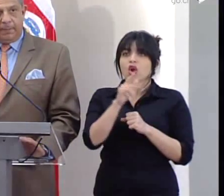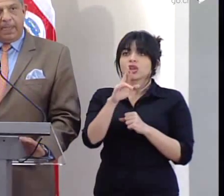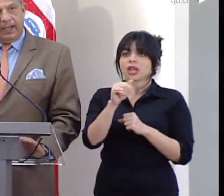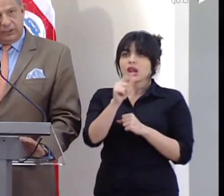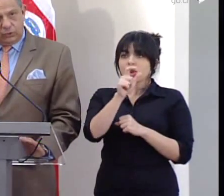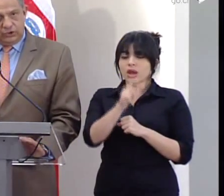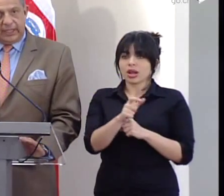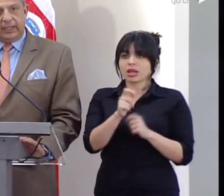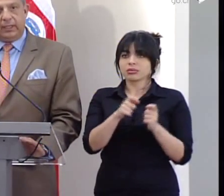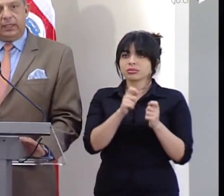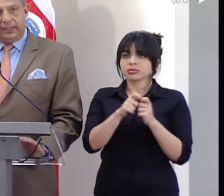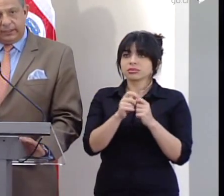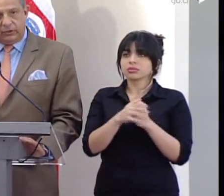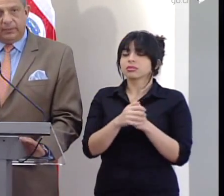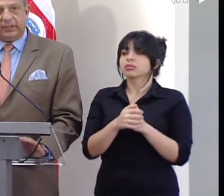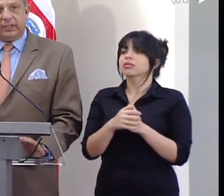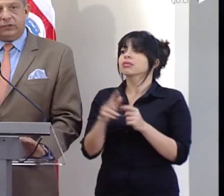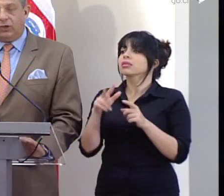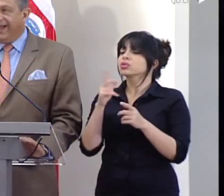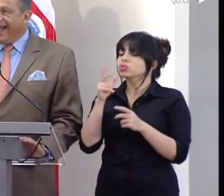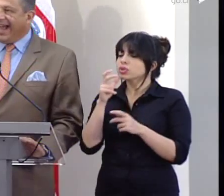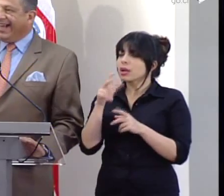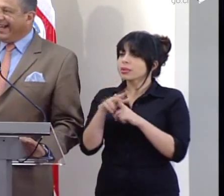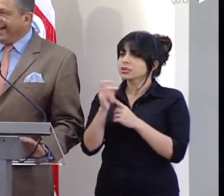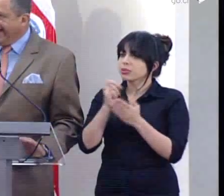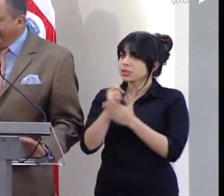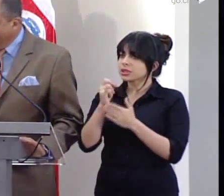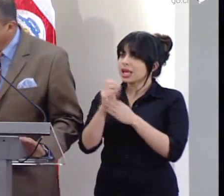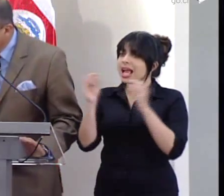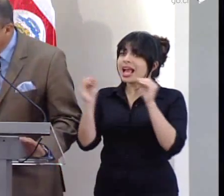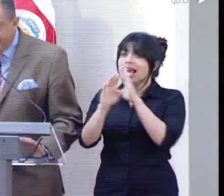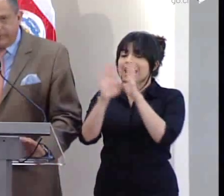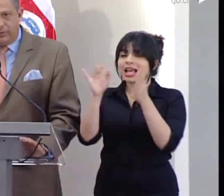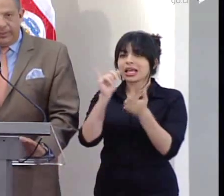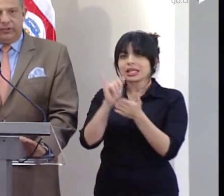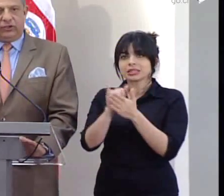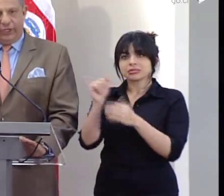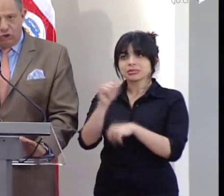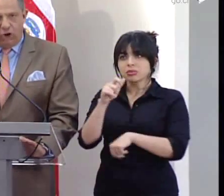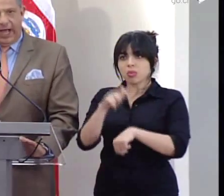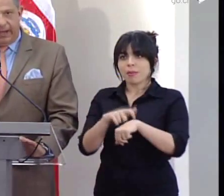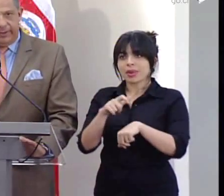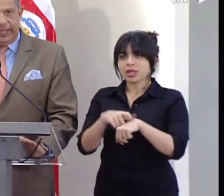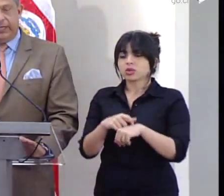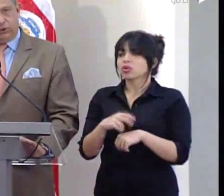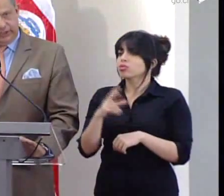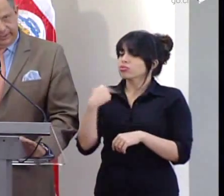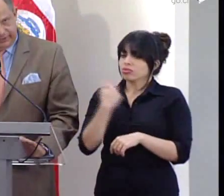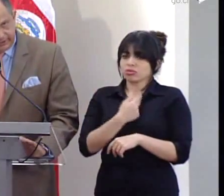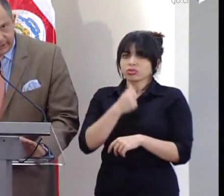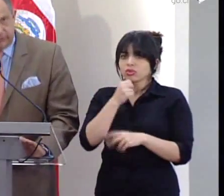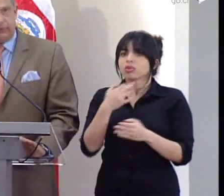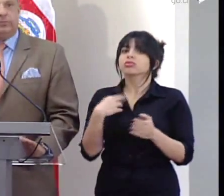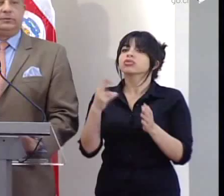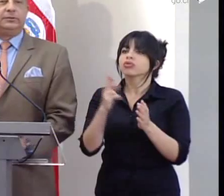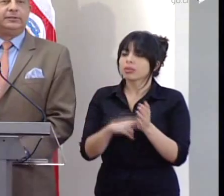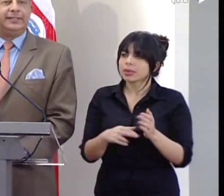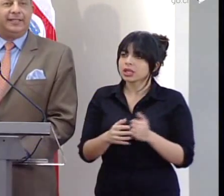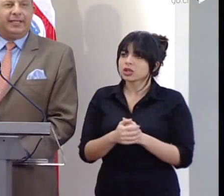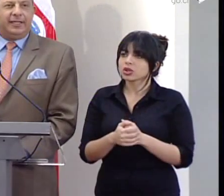prontamente, escucharla, iniciar una investigación, aclararle en ese mismo momento que no había, cosa que reitero,